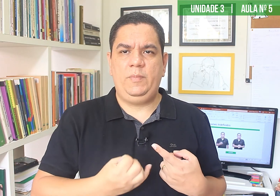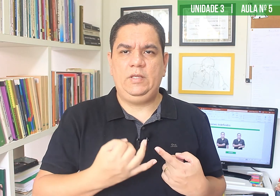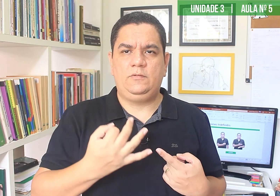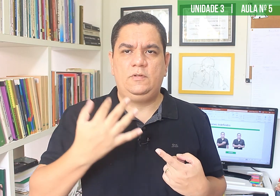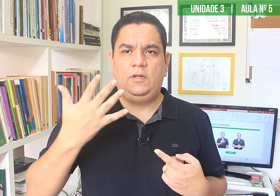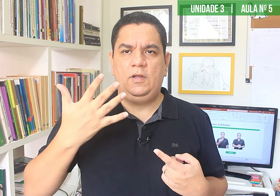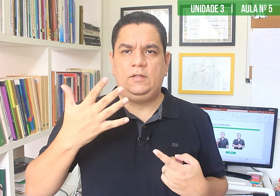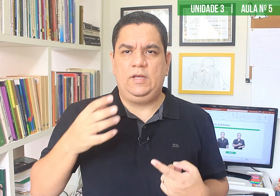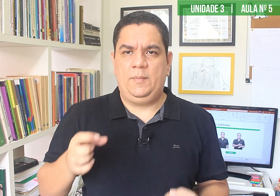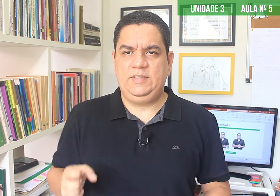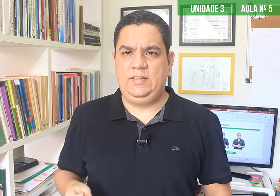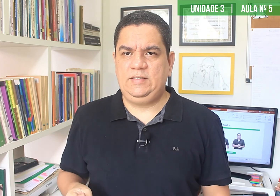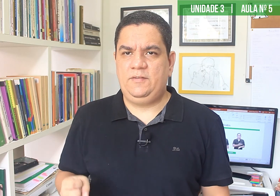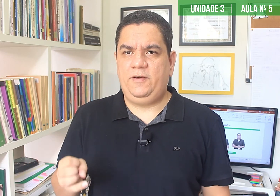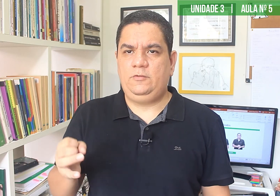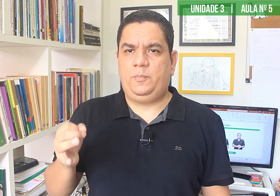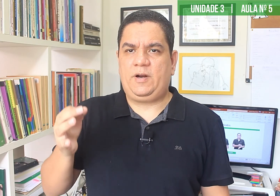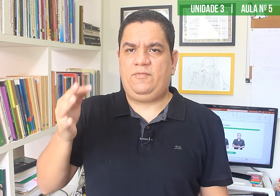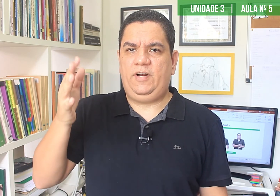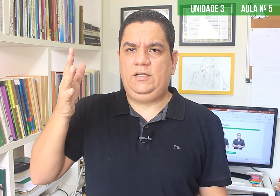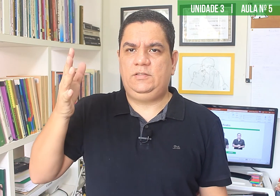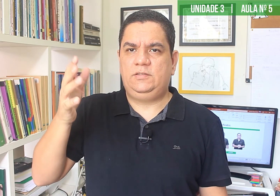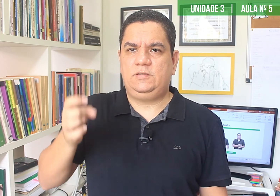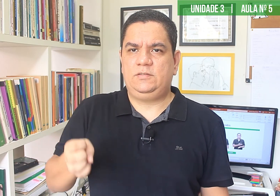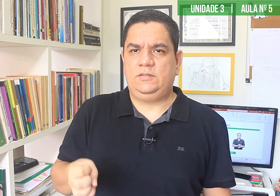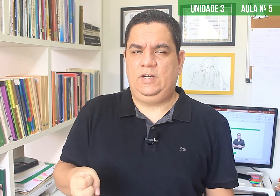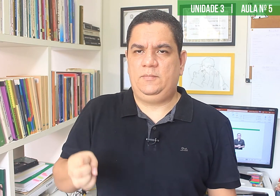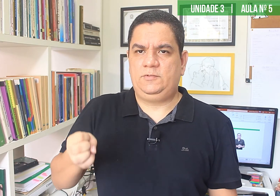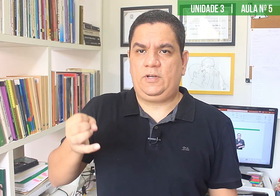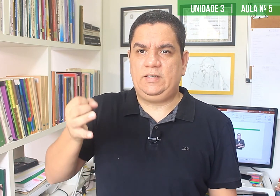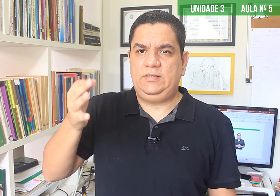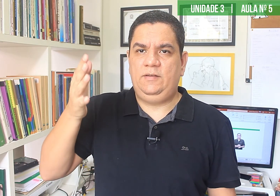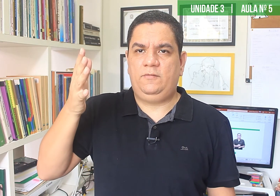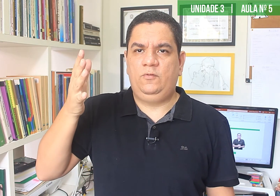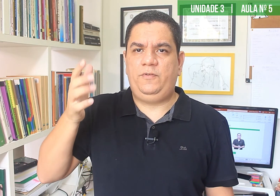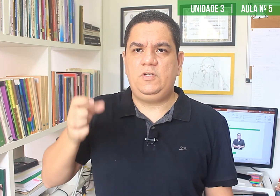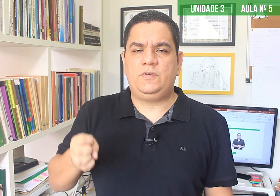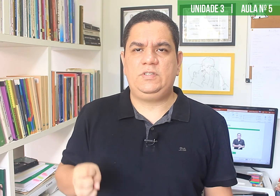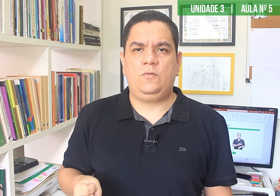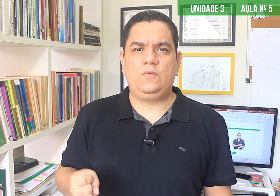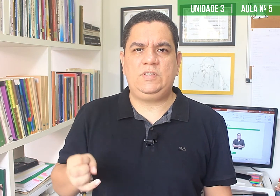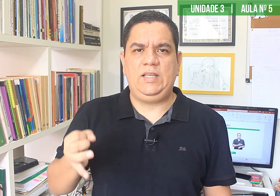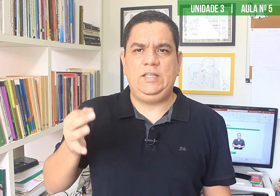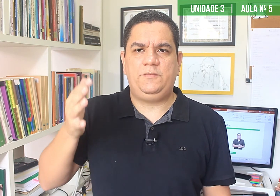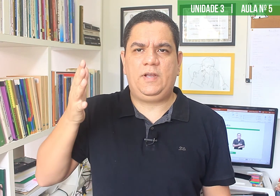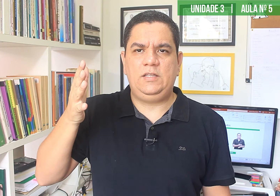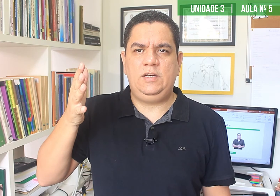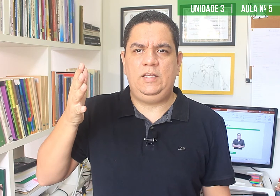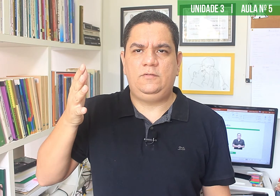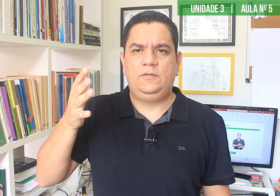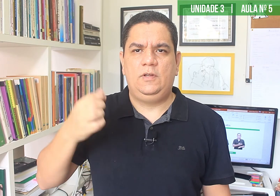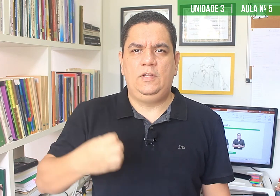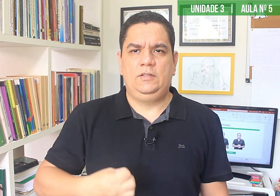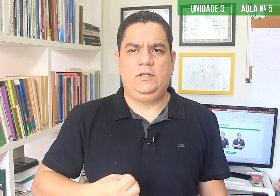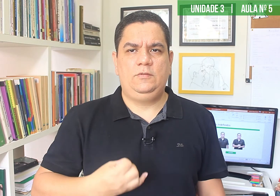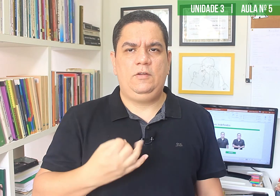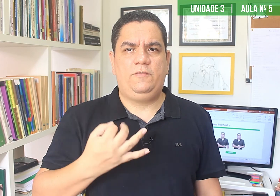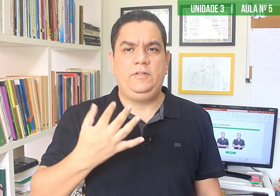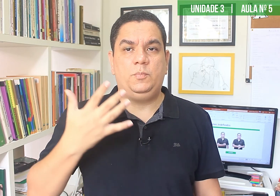movimento, tá? Mas ele tem que ser feito para frente, tá? Só que assim no vídeo vocês não conseguem identificar direito. Então eu tenho feito para o